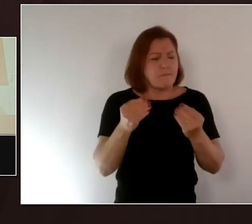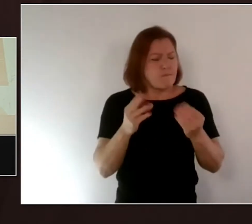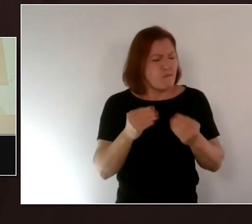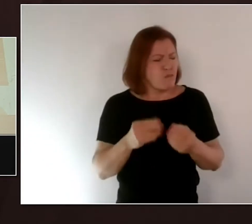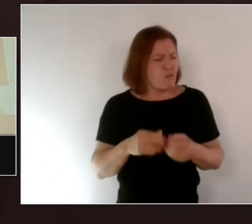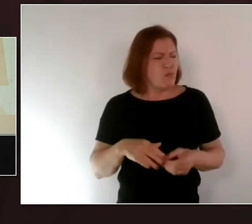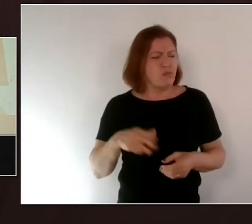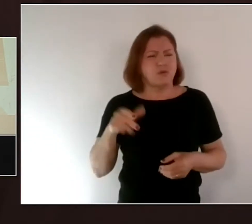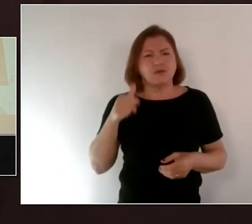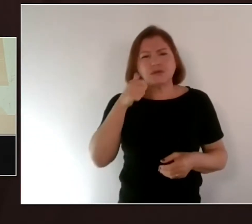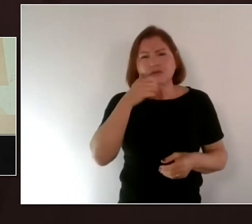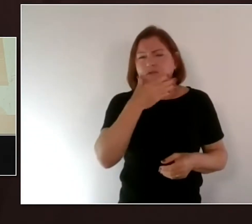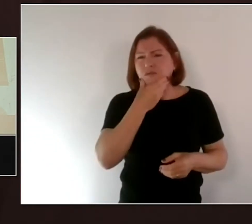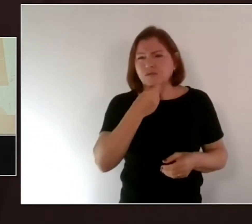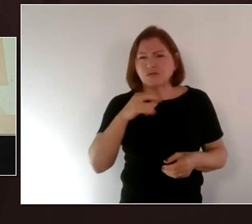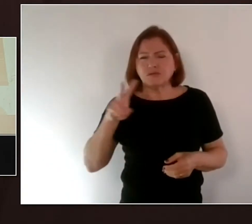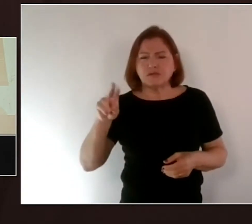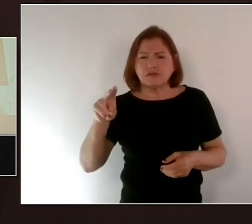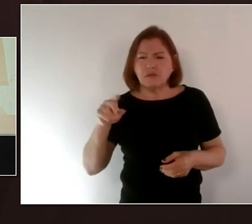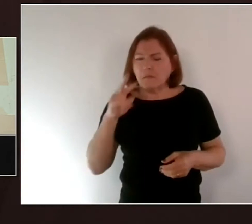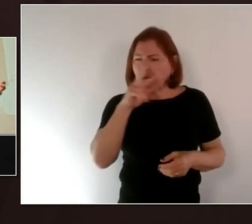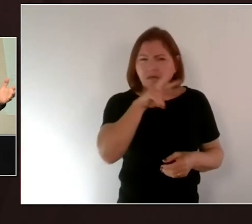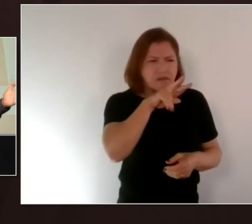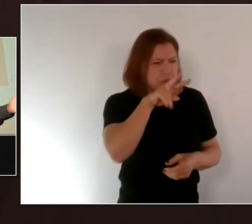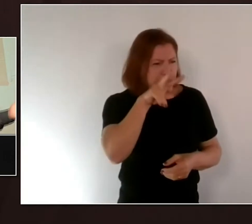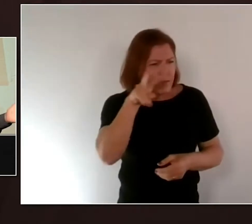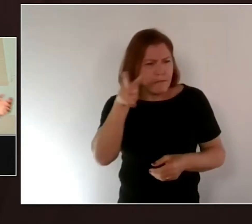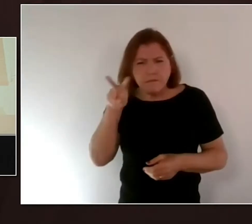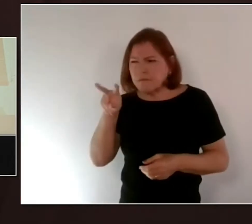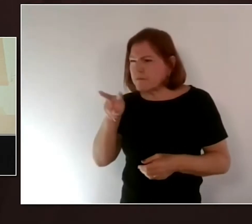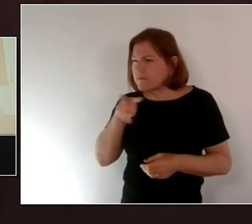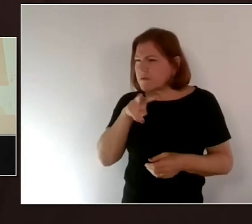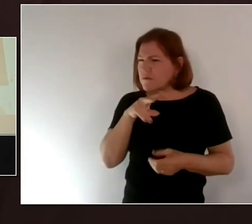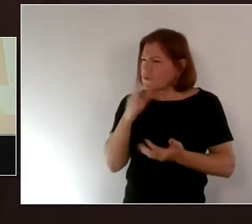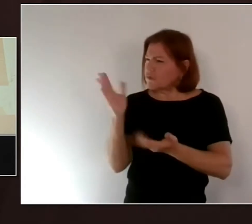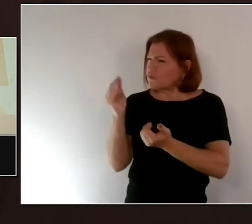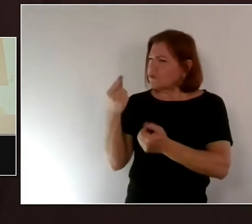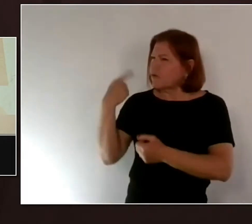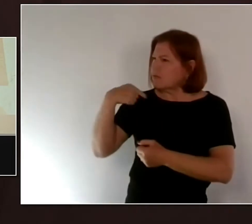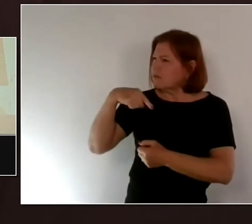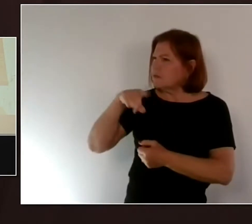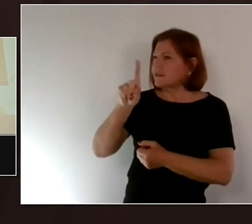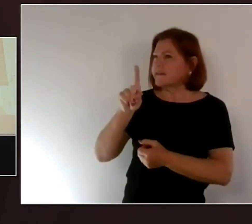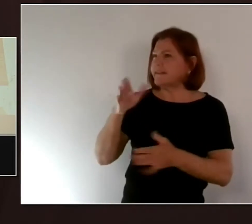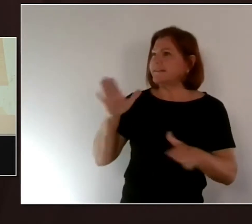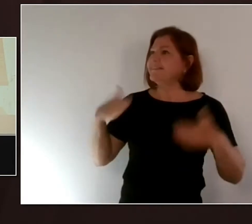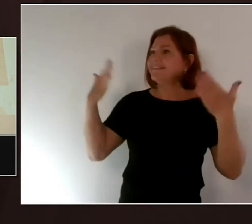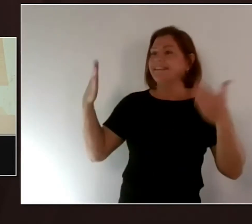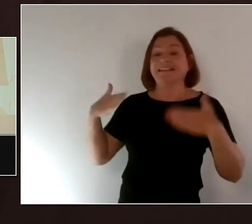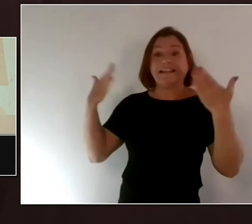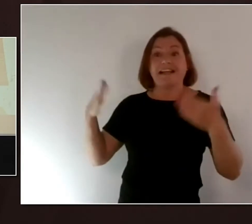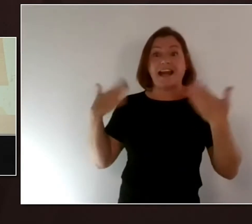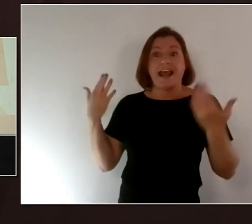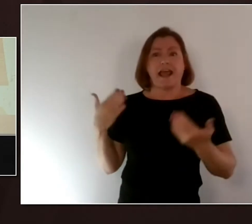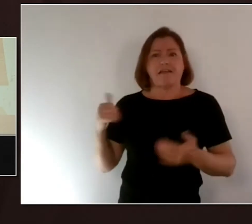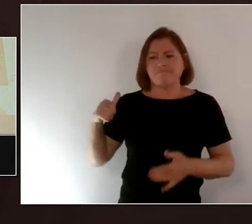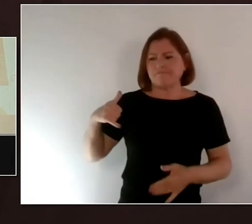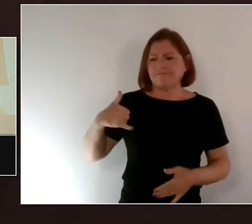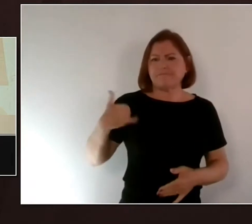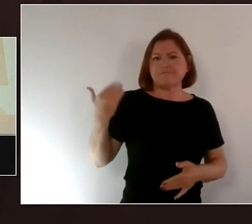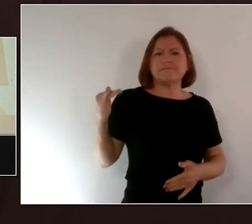ouviram jovens saindo com essa alegria toda no Avança Jovem, os mais velhos não